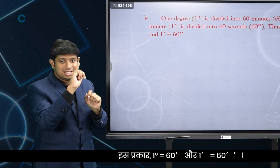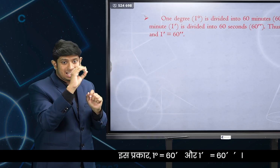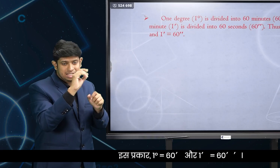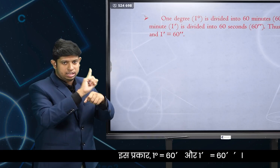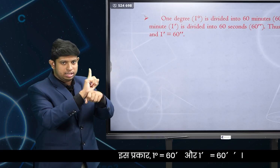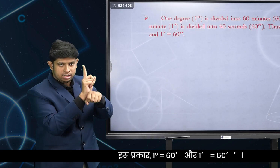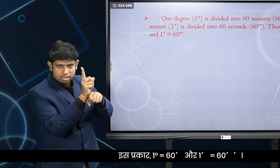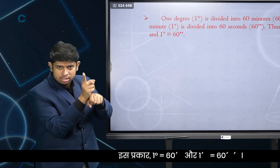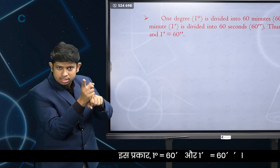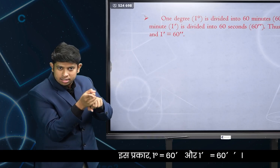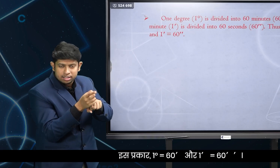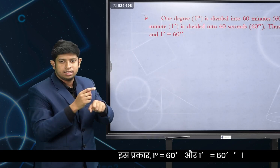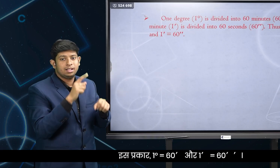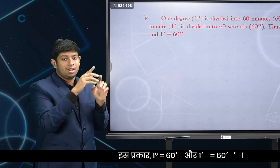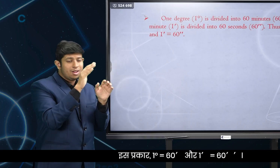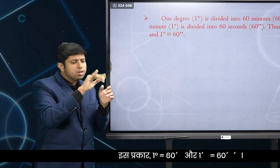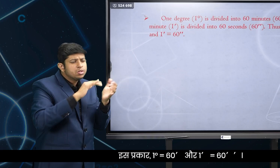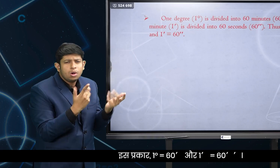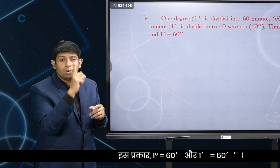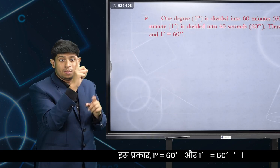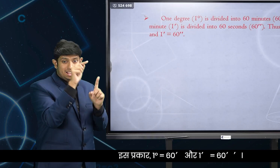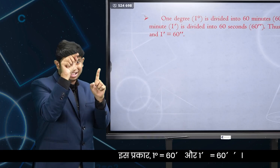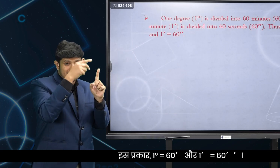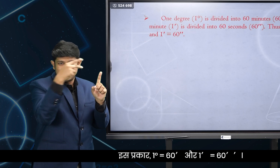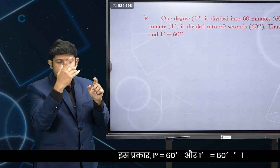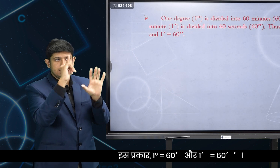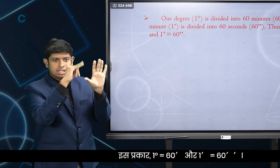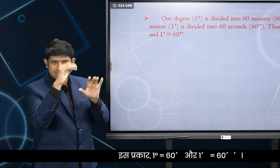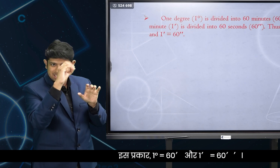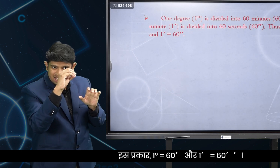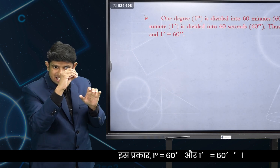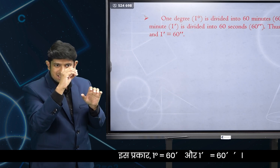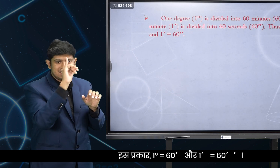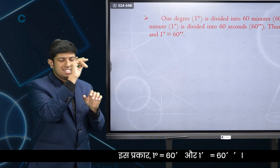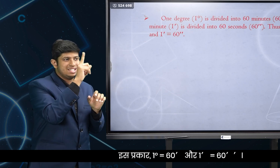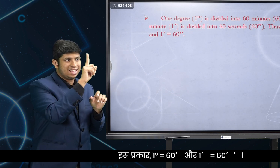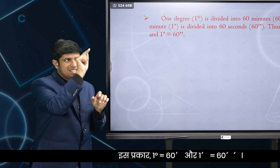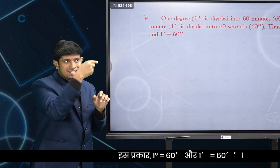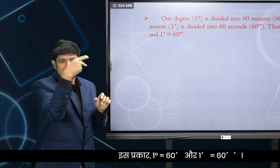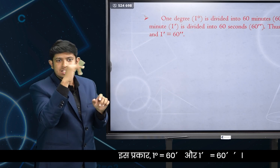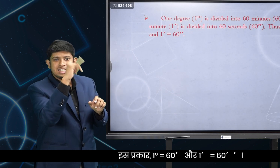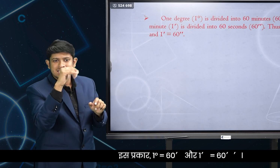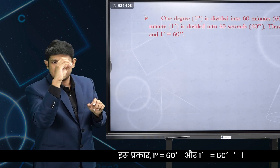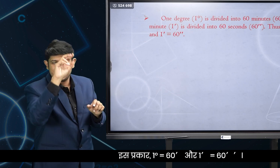1 डिग्री इज इक्वल 60 मिनट और 1 मिनट इज इक्वल 60 सेकंड्स।